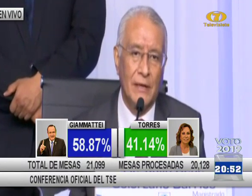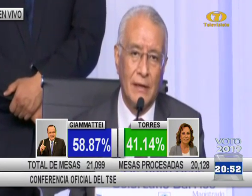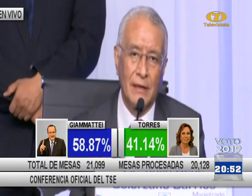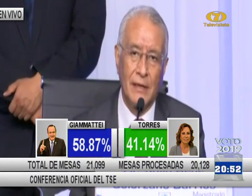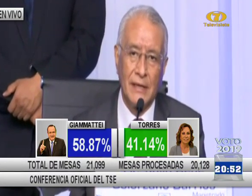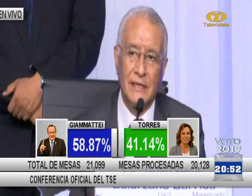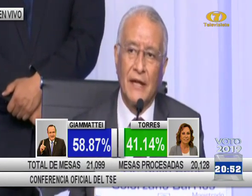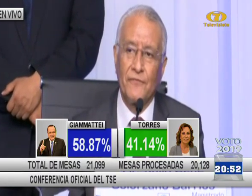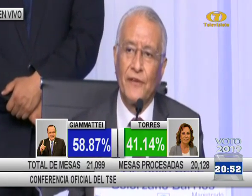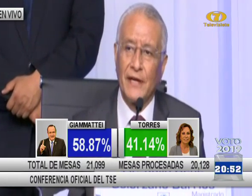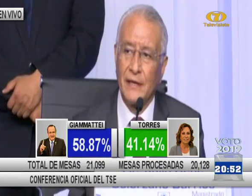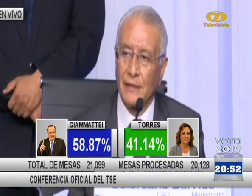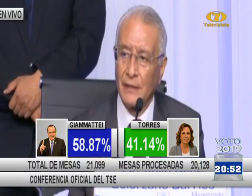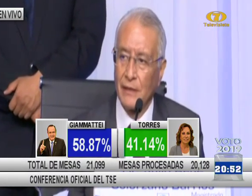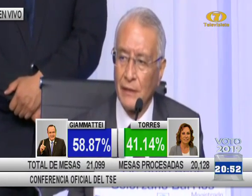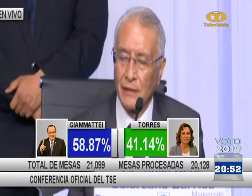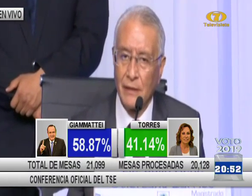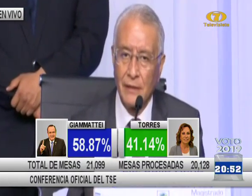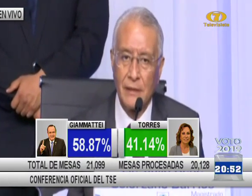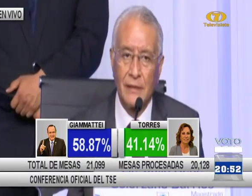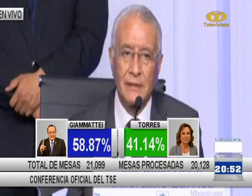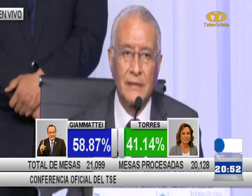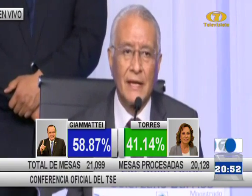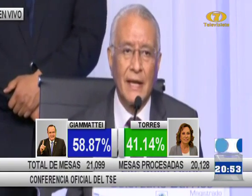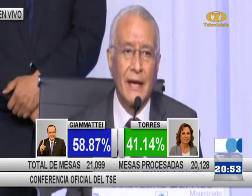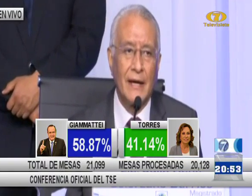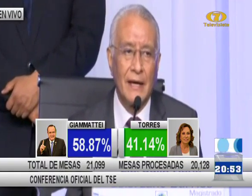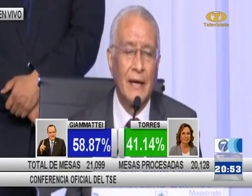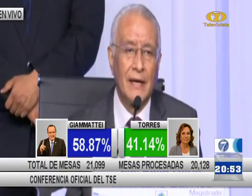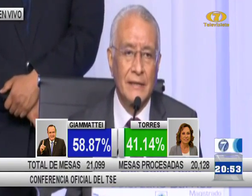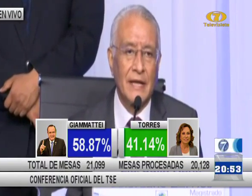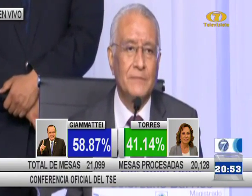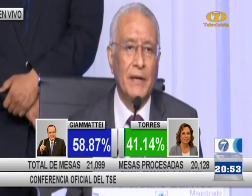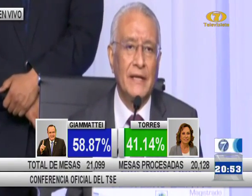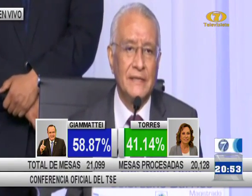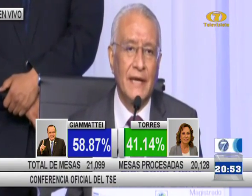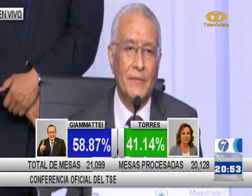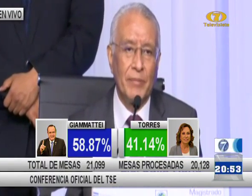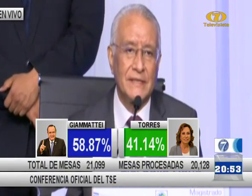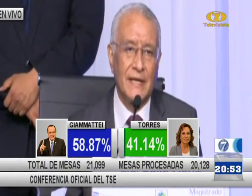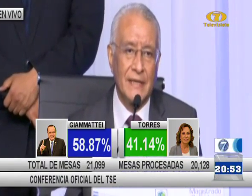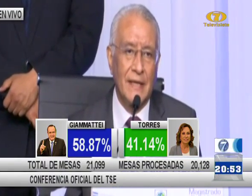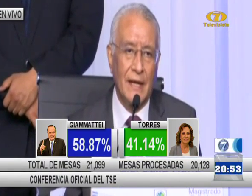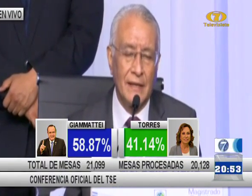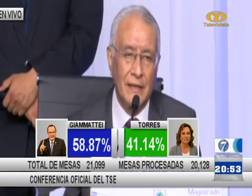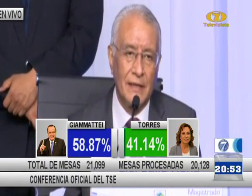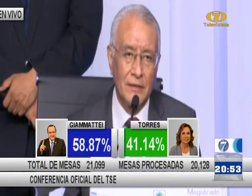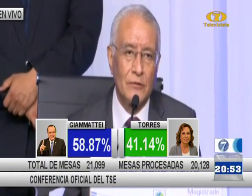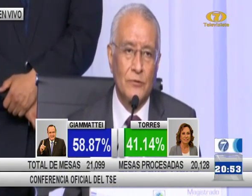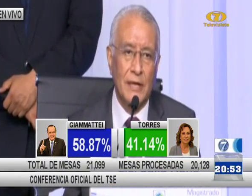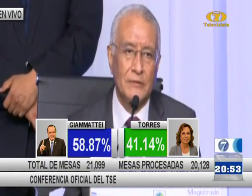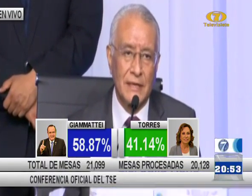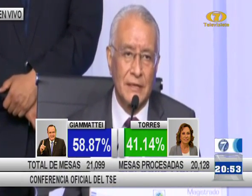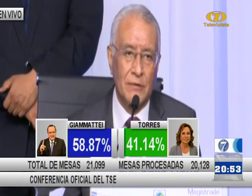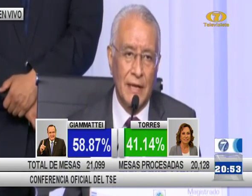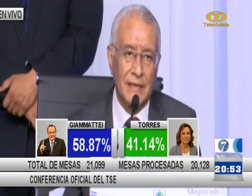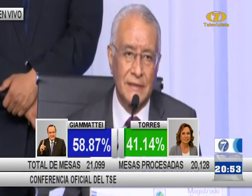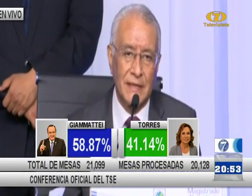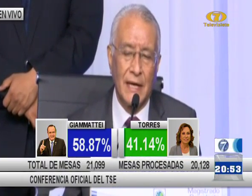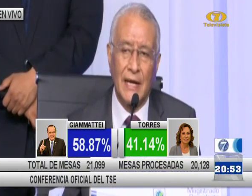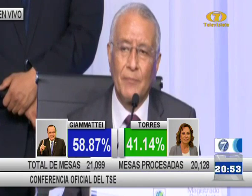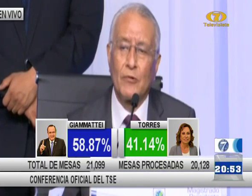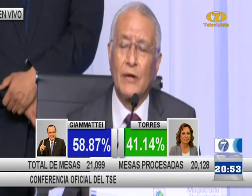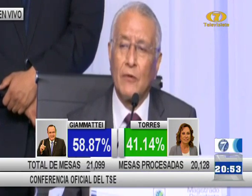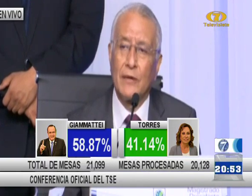fiscalización y dar fe de la transparencia e imparcialidad de los órganos